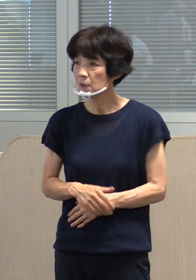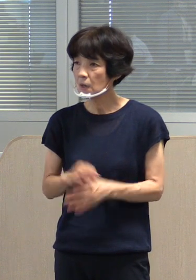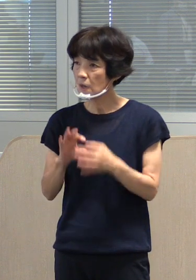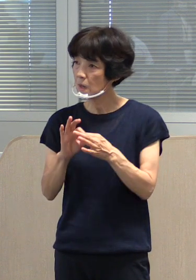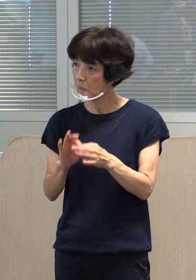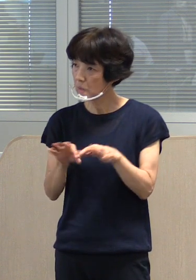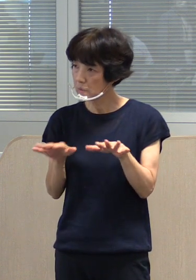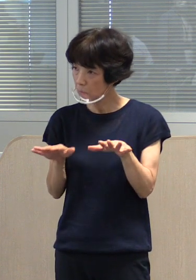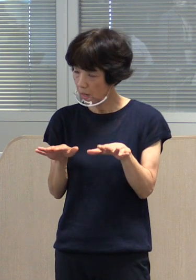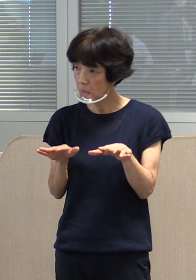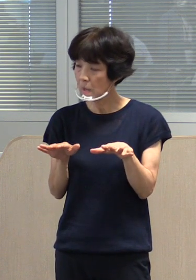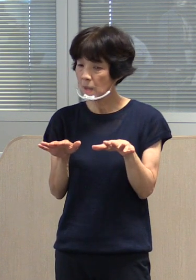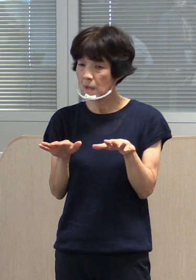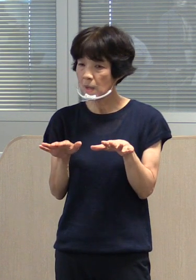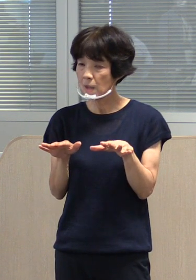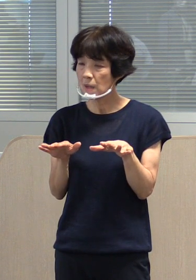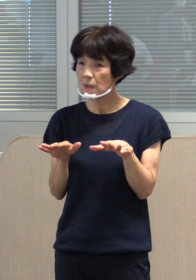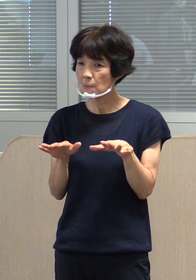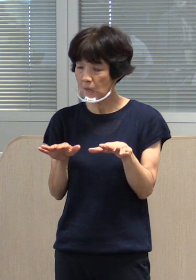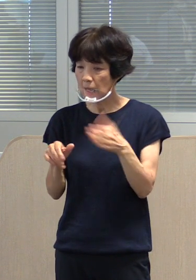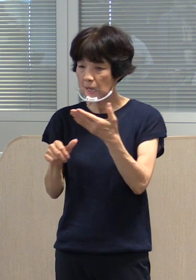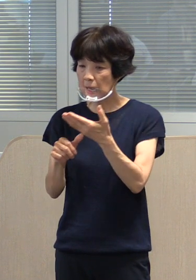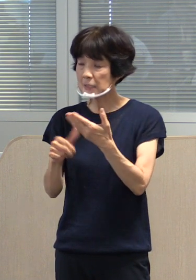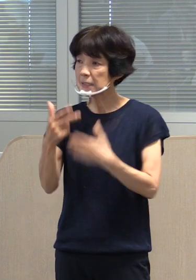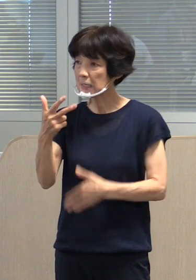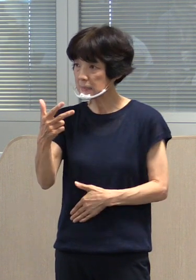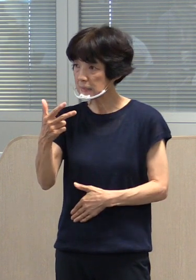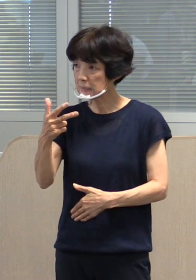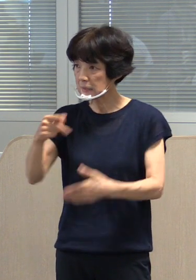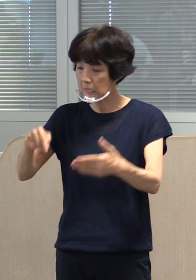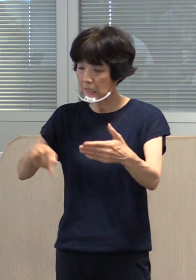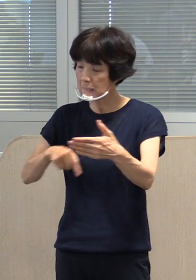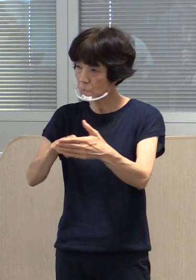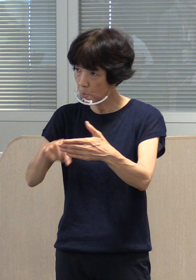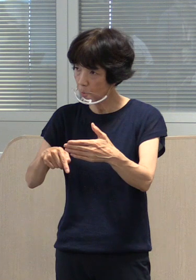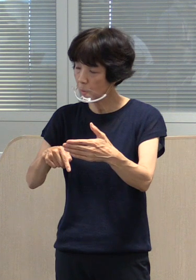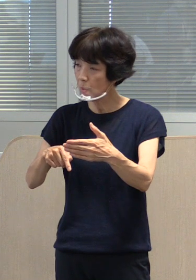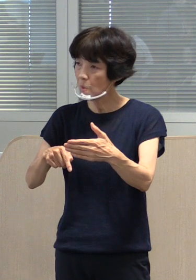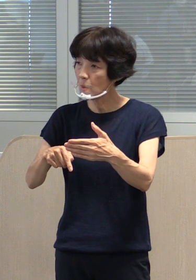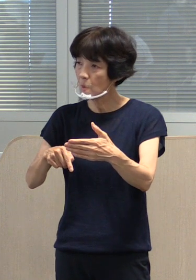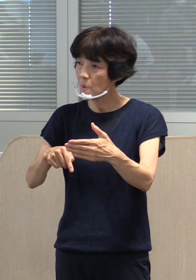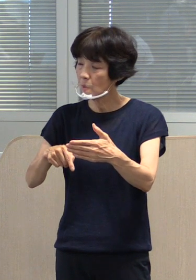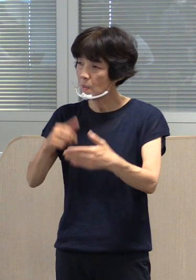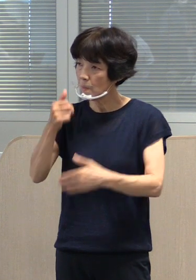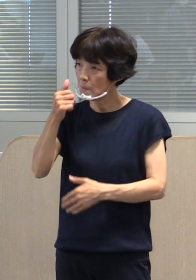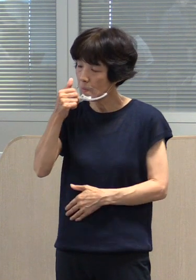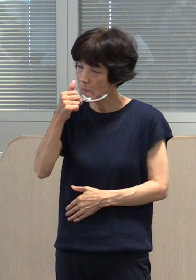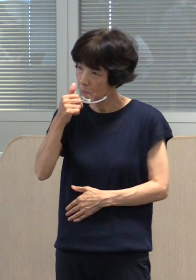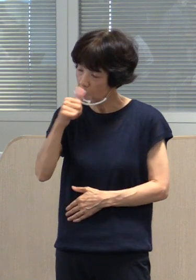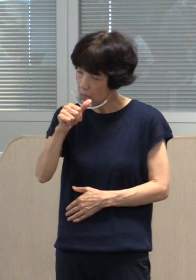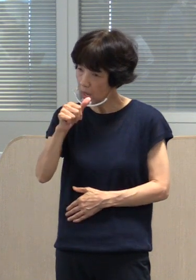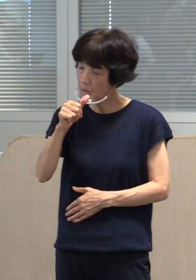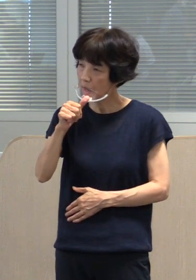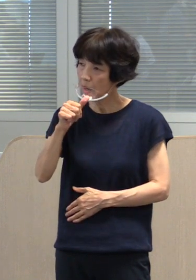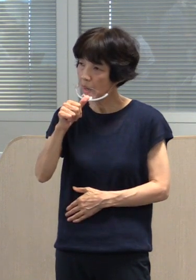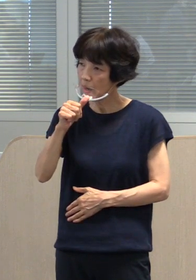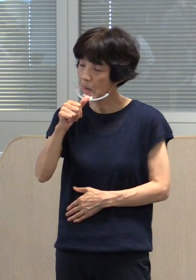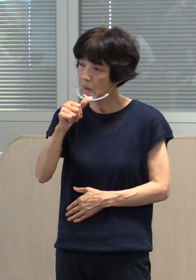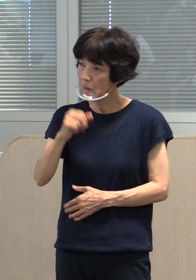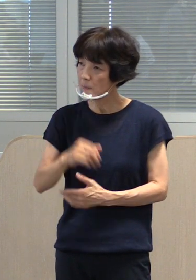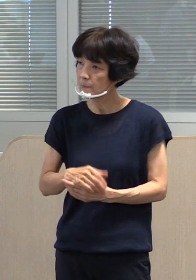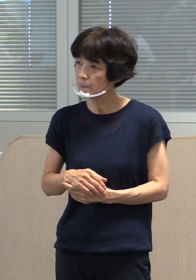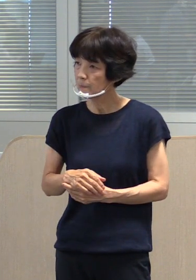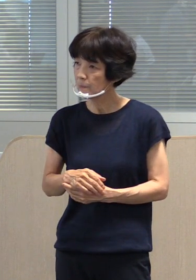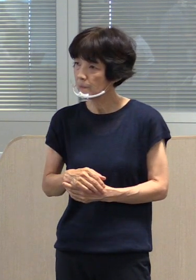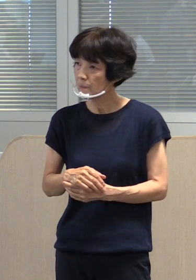ことで、今のところね、まあ秋田市の方も、少し、まあ、なんとかね、まあ、